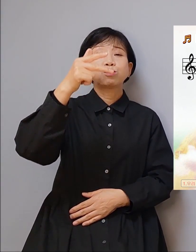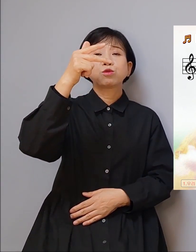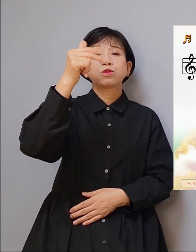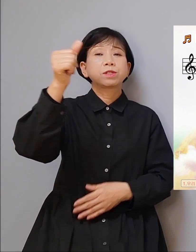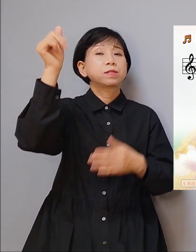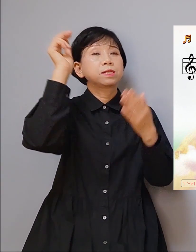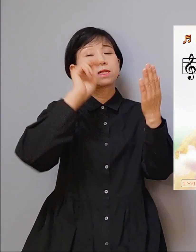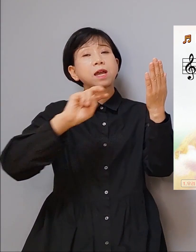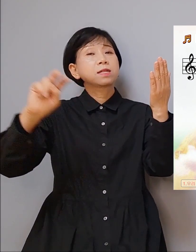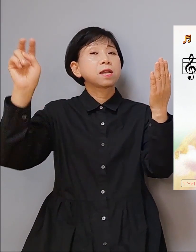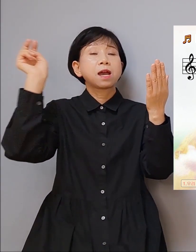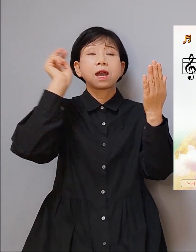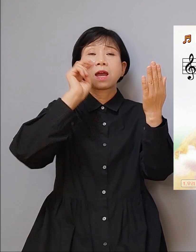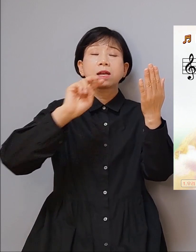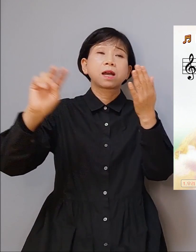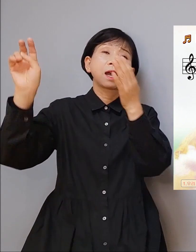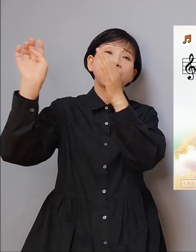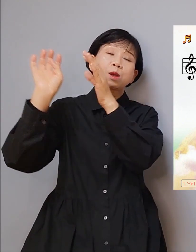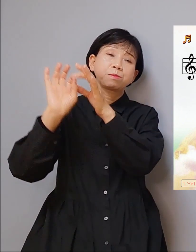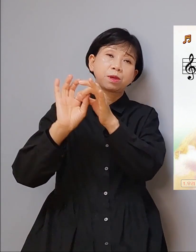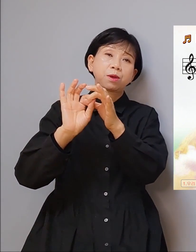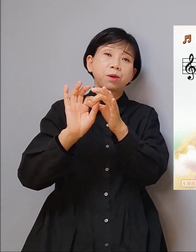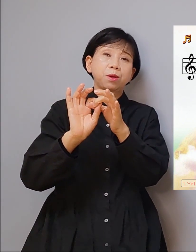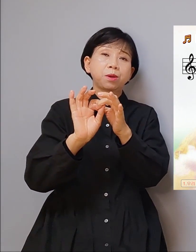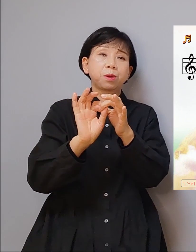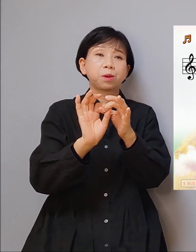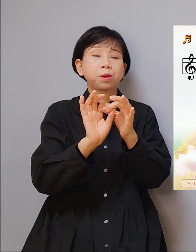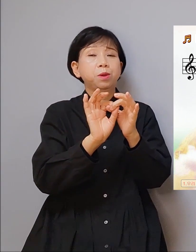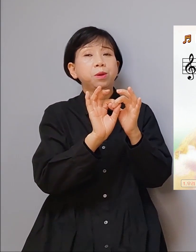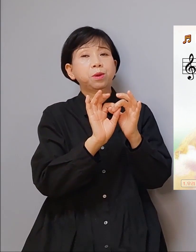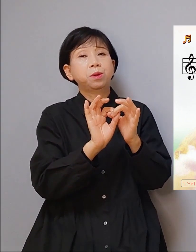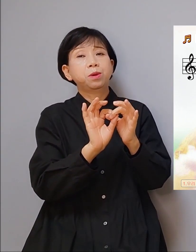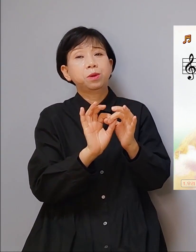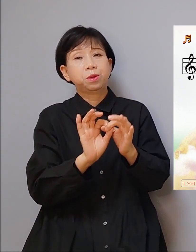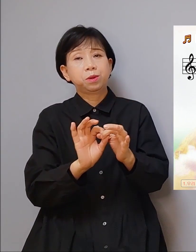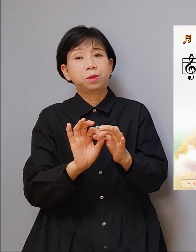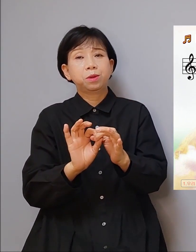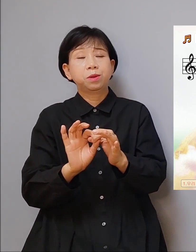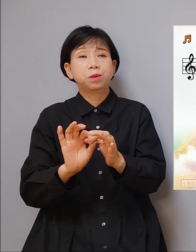함께 주를 찬양하며